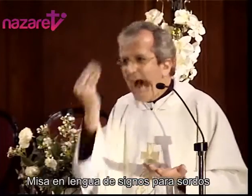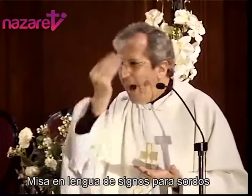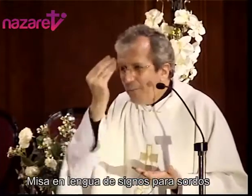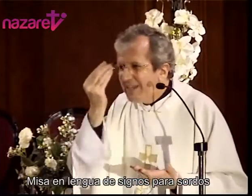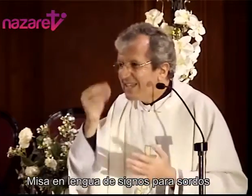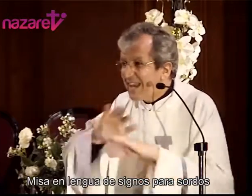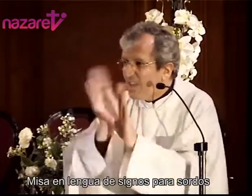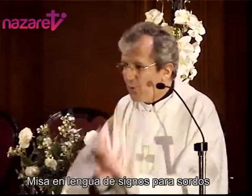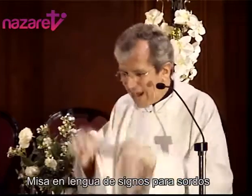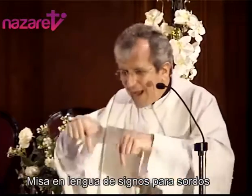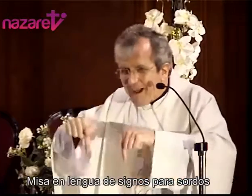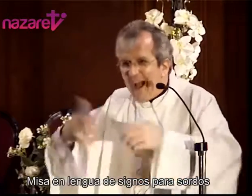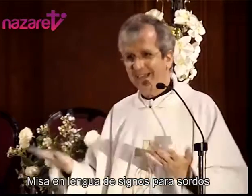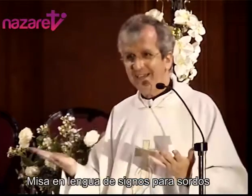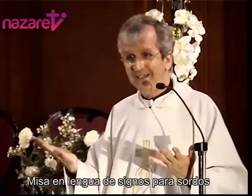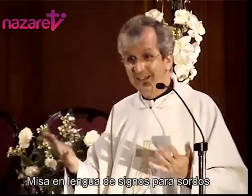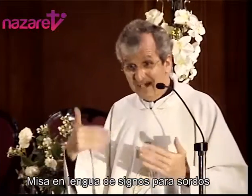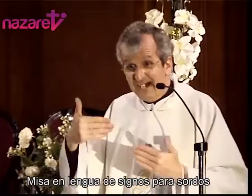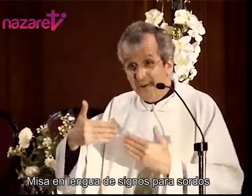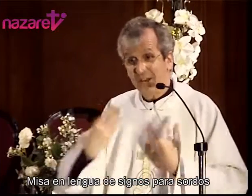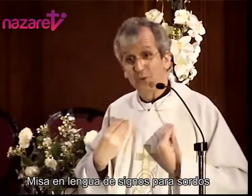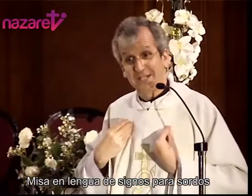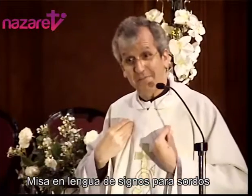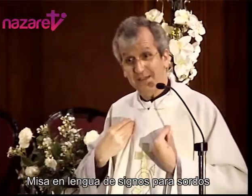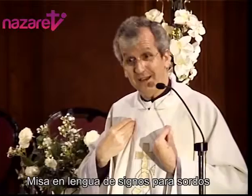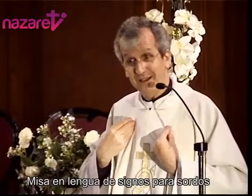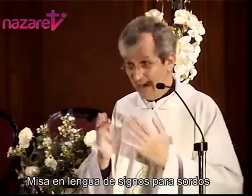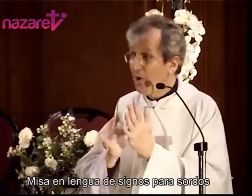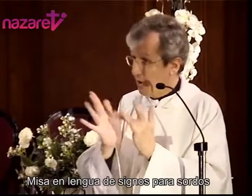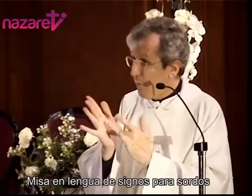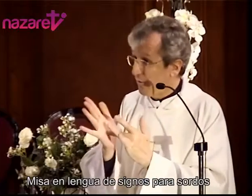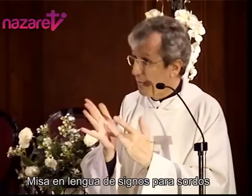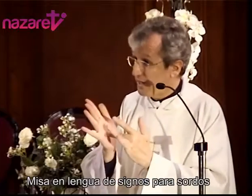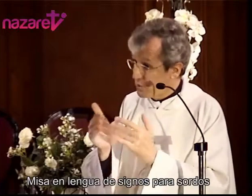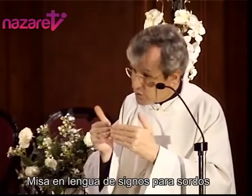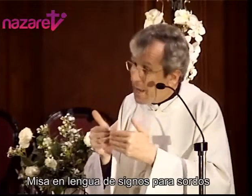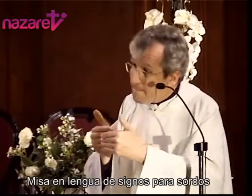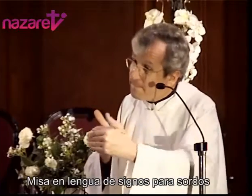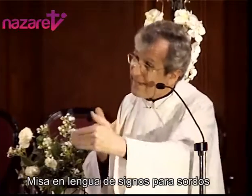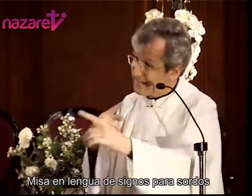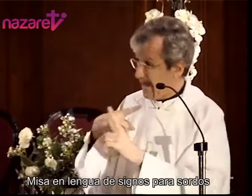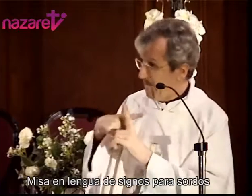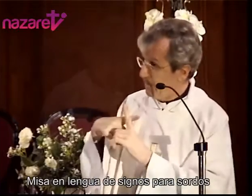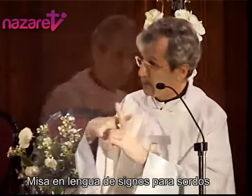no pensar que todo acaba aquí, sino que nuestra vida, igual como Jesús, pasa por su